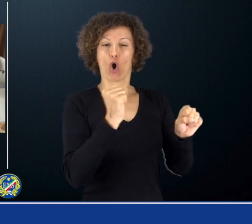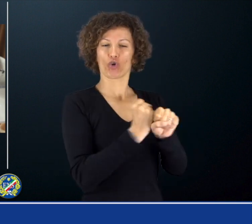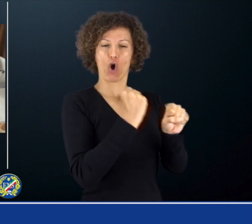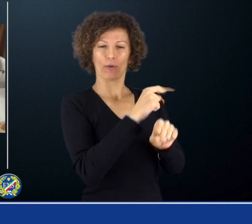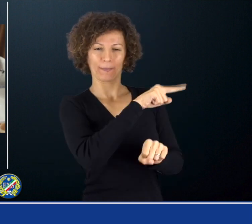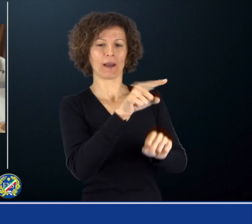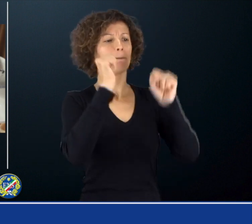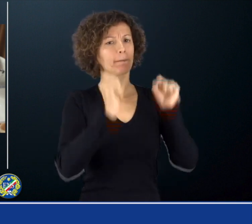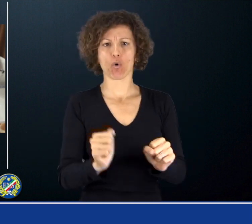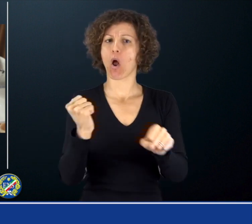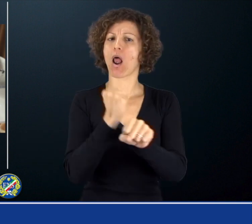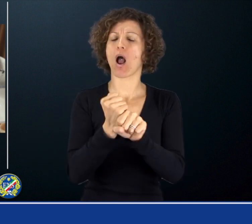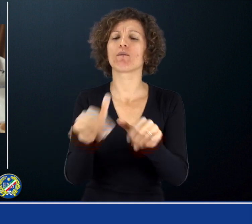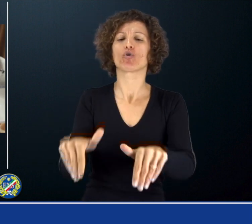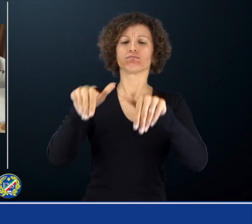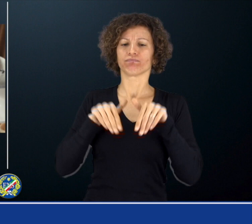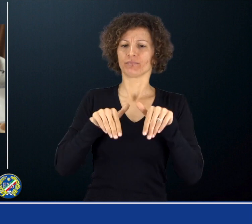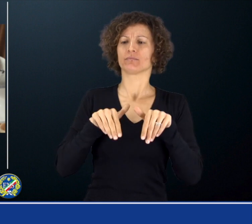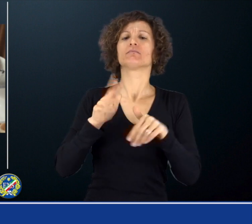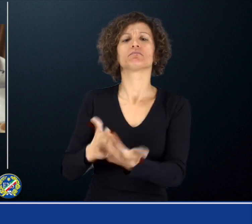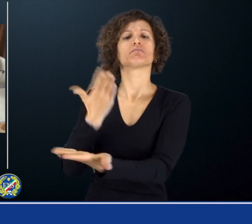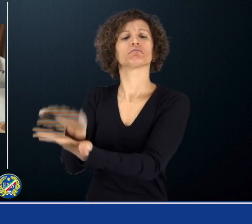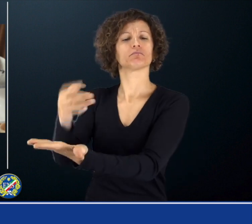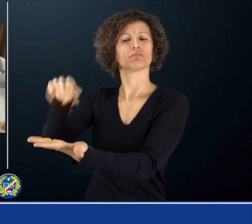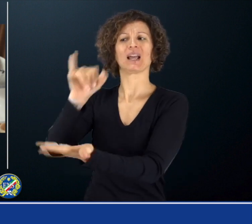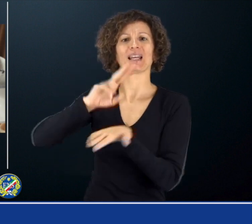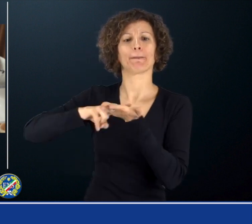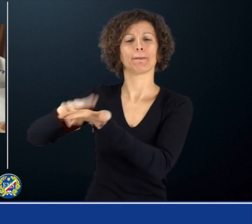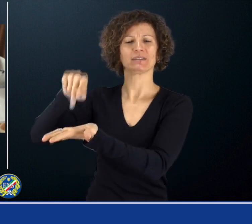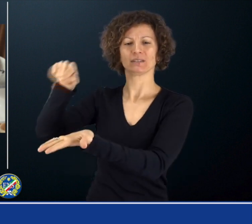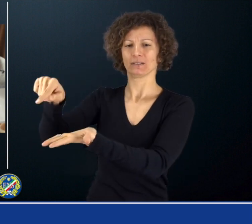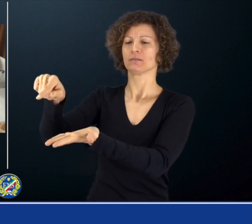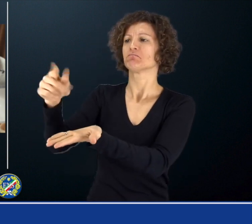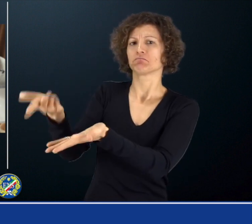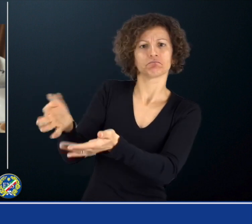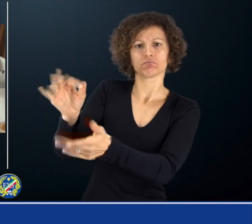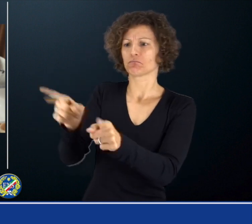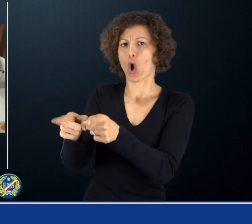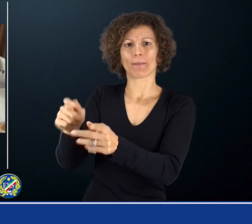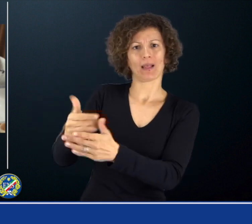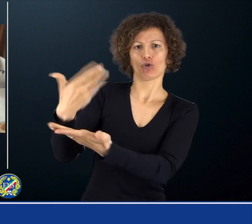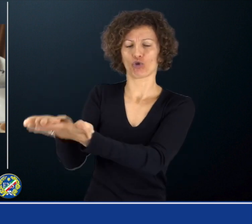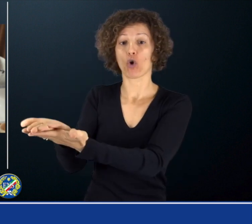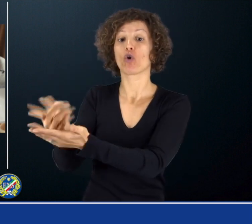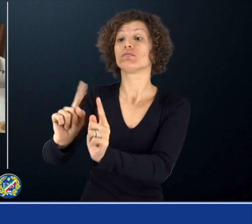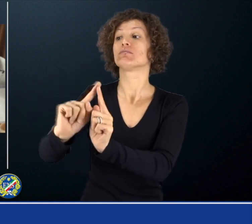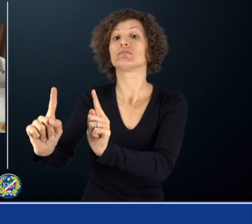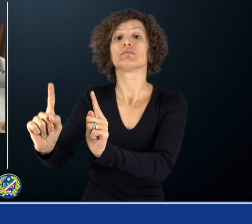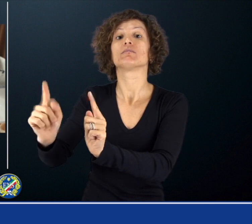Gli autonomi possono astenersi dal lavoro presentando domanda all'Inps in un secondo momento, non appena